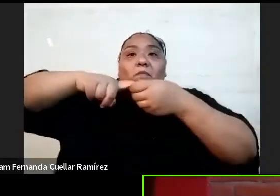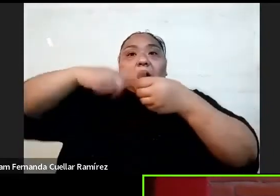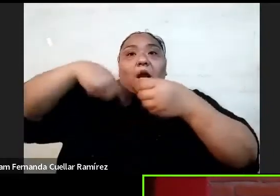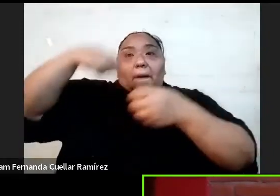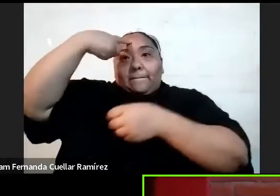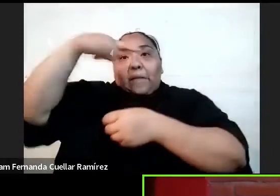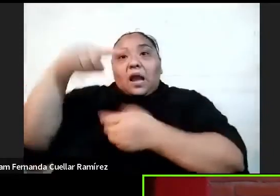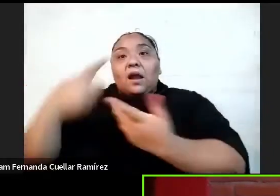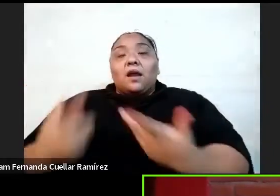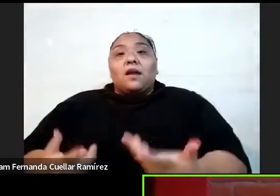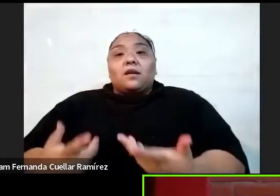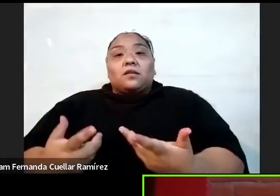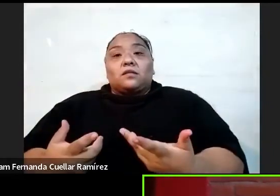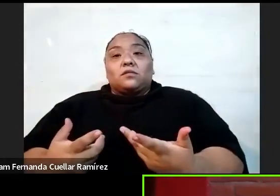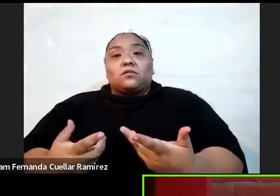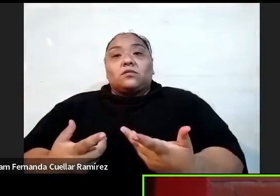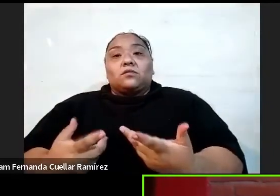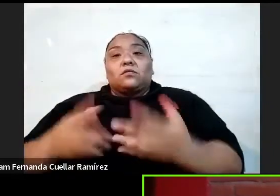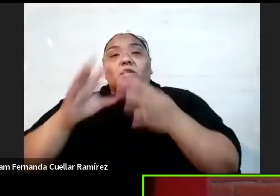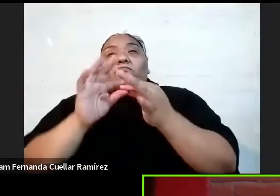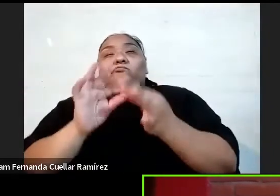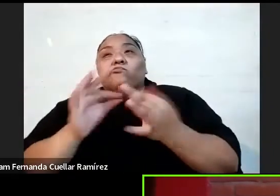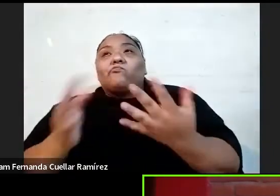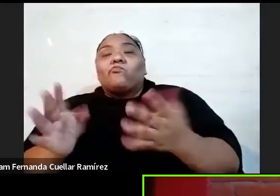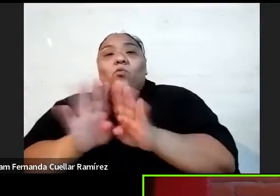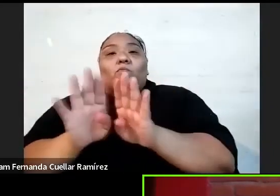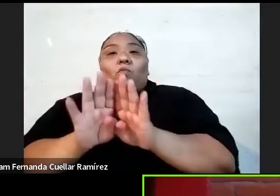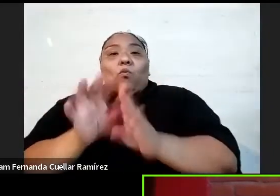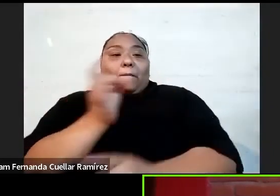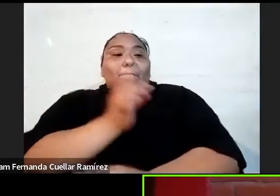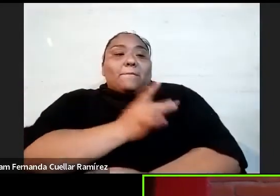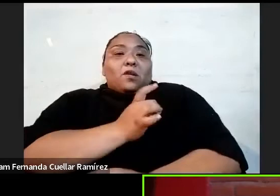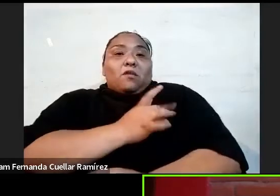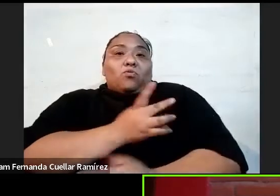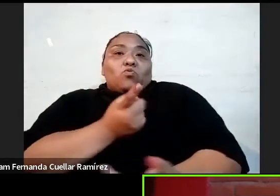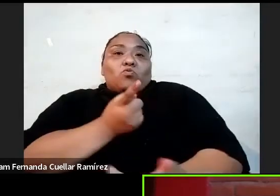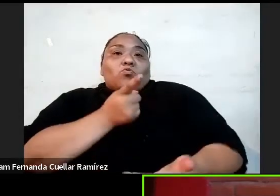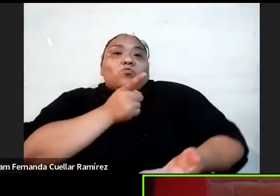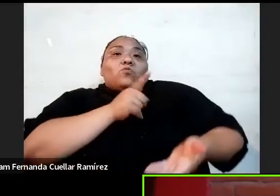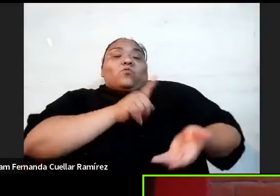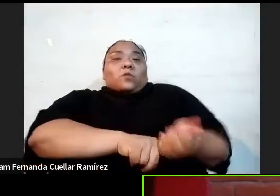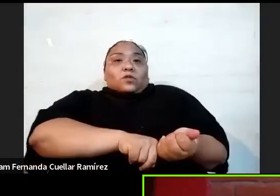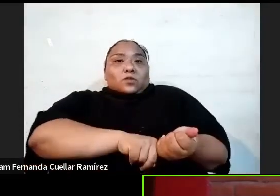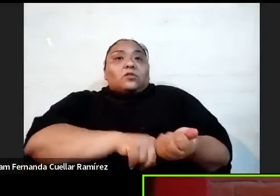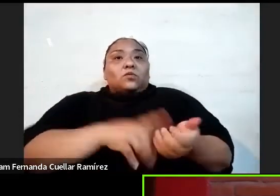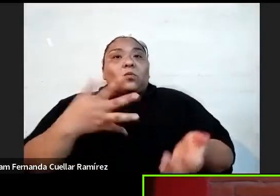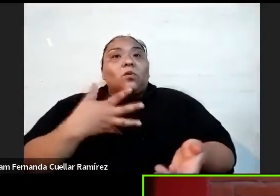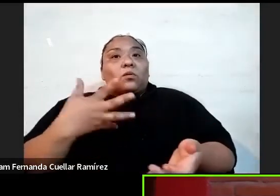que es un poco como el miedo interior que tienen los niños al crecer